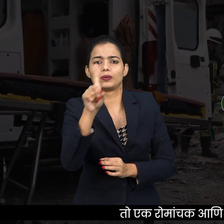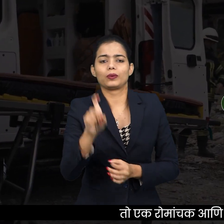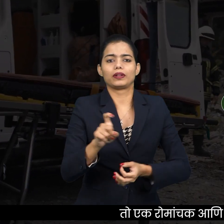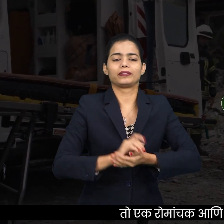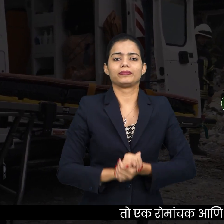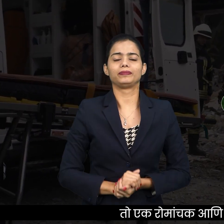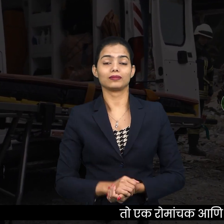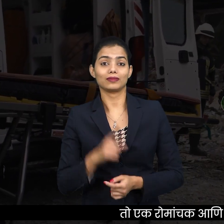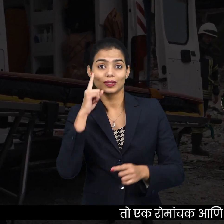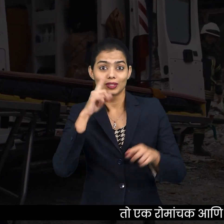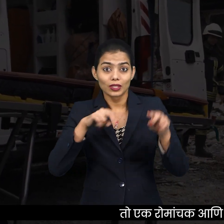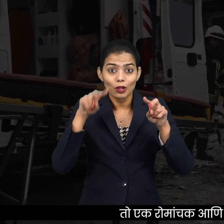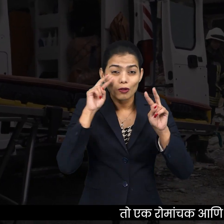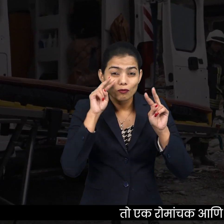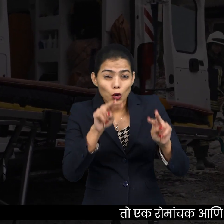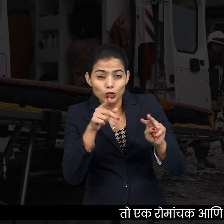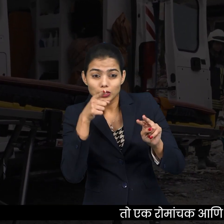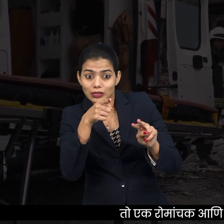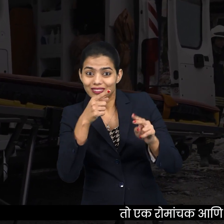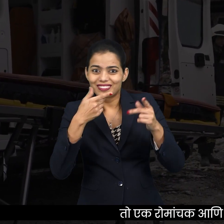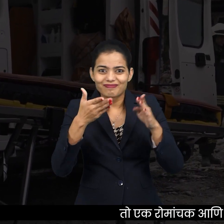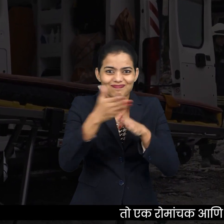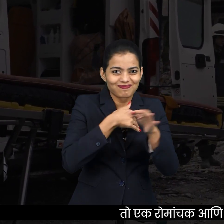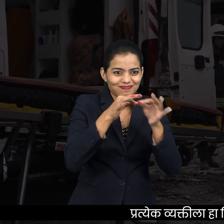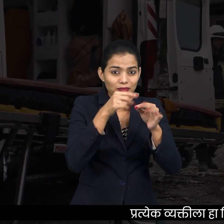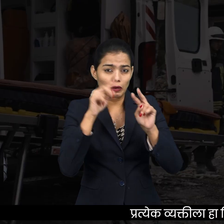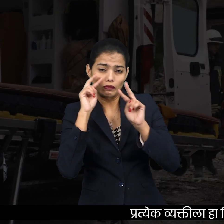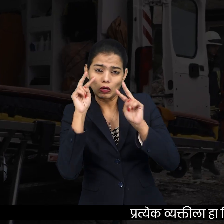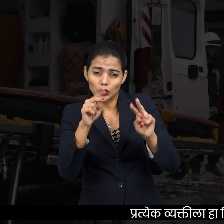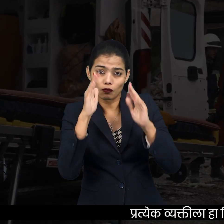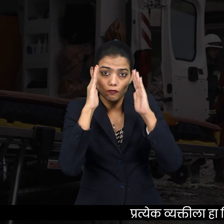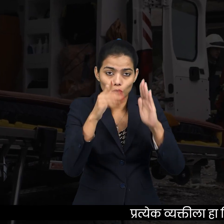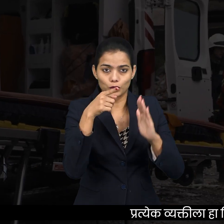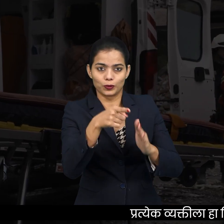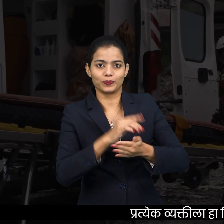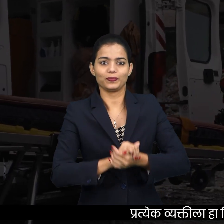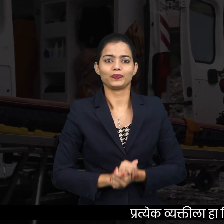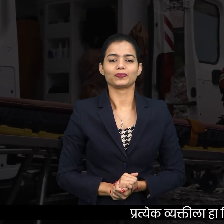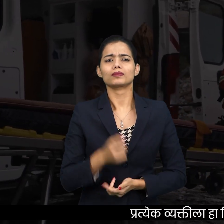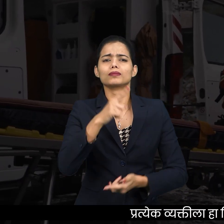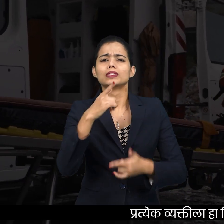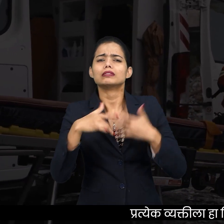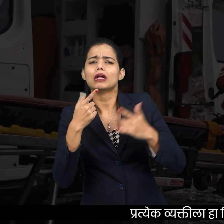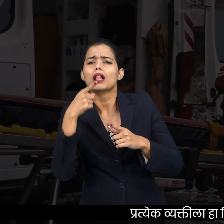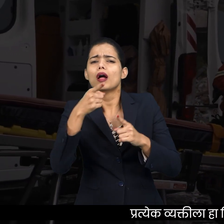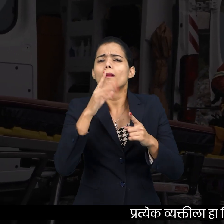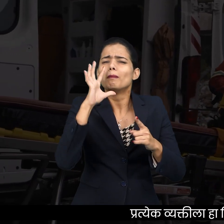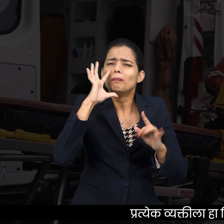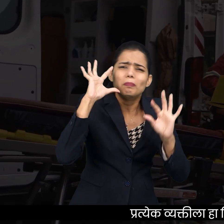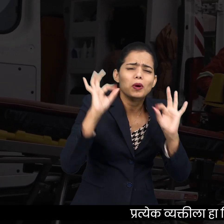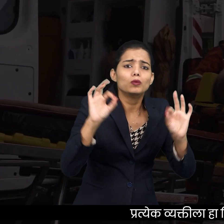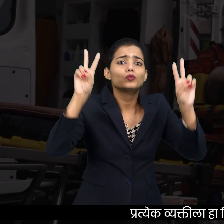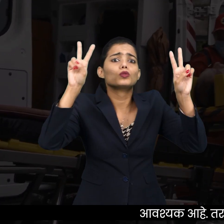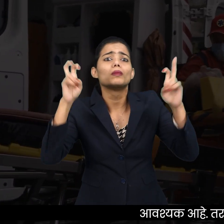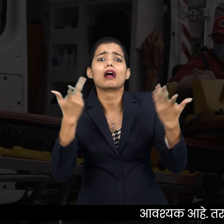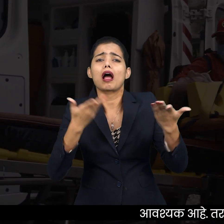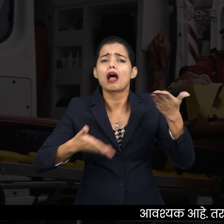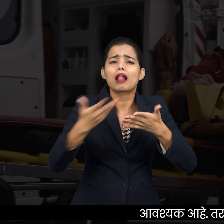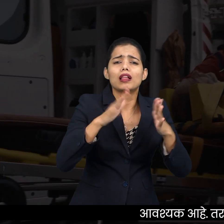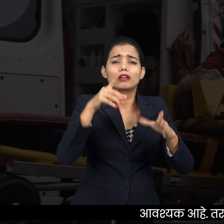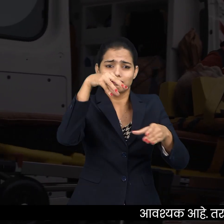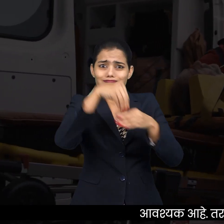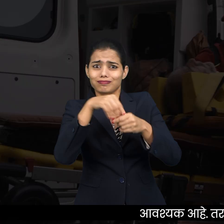ते एक रोमांचक आणि महत्त्वाचे विषय आहे. प्रत्येक व्यक्तीला हा विषय माहीत असणे आवश्यक